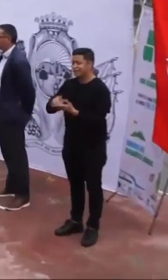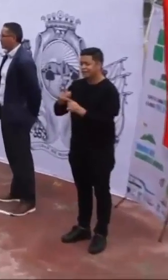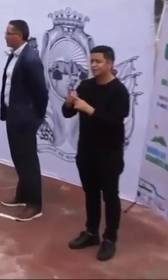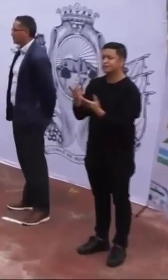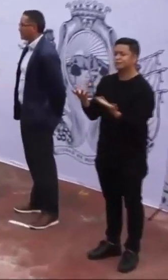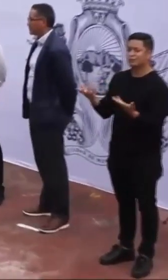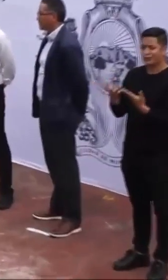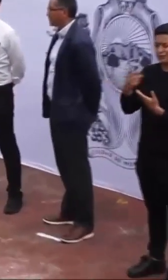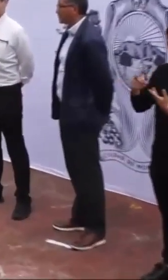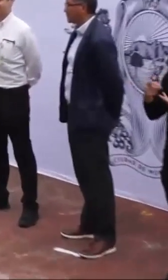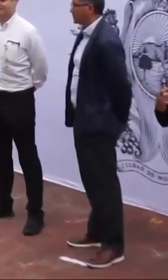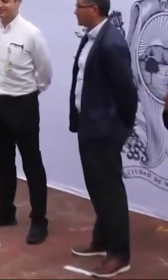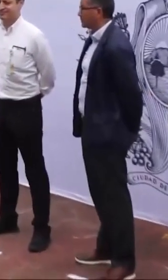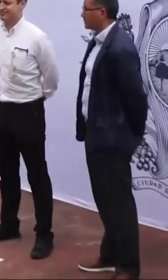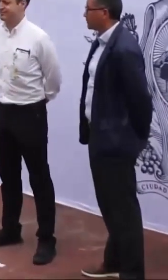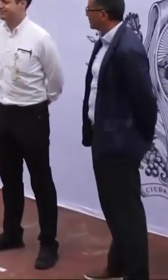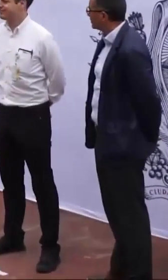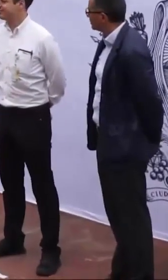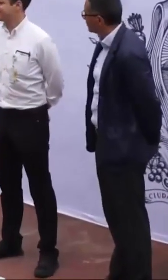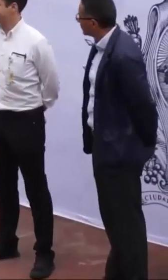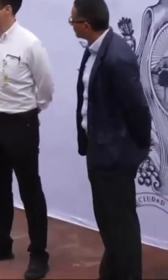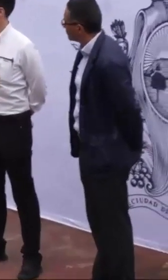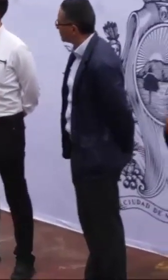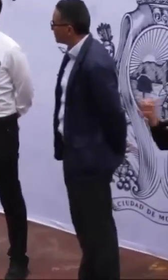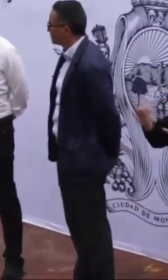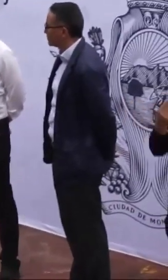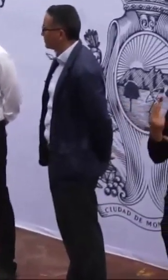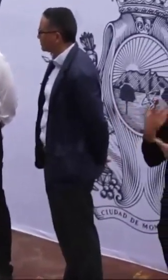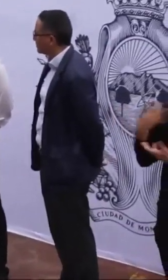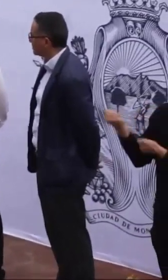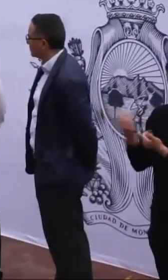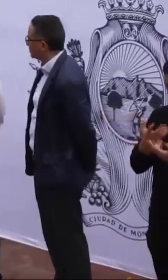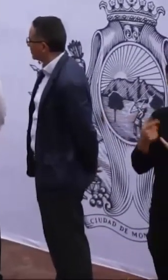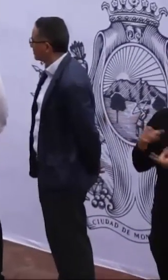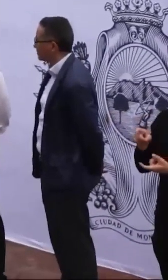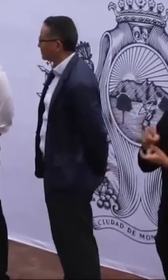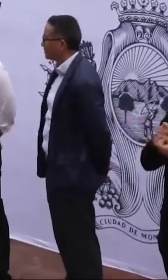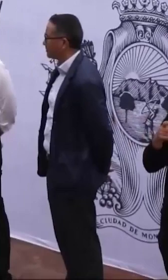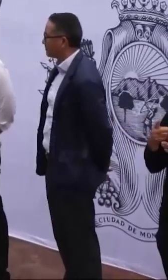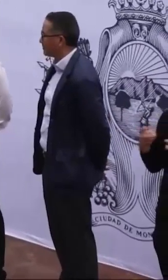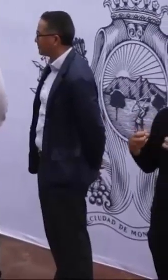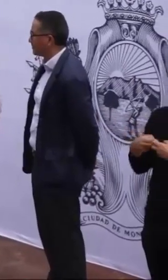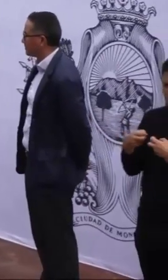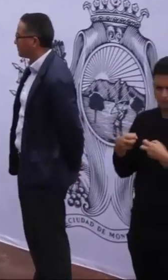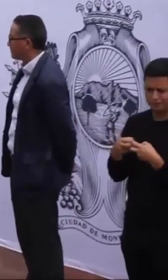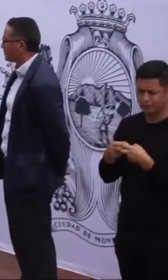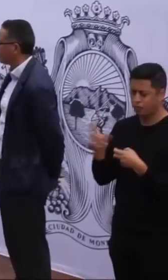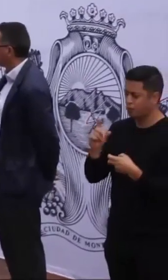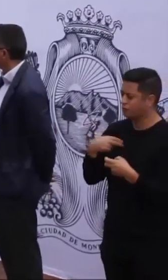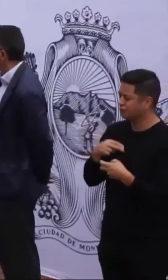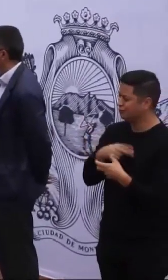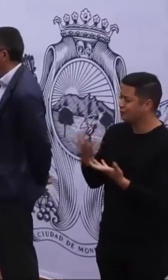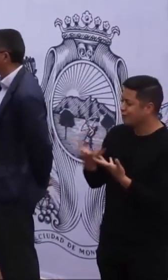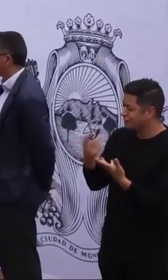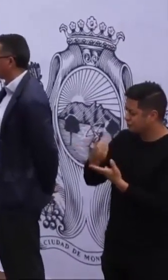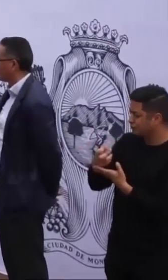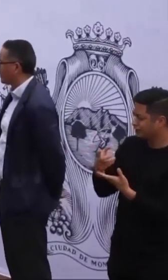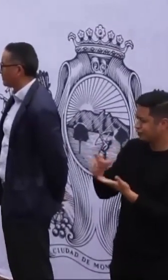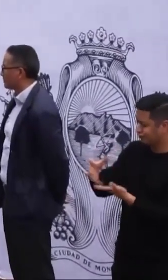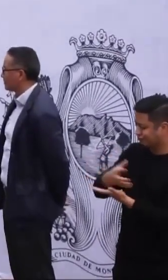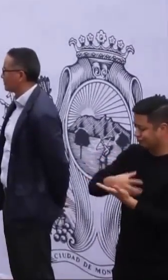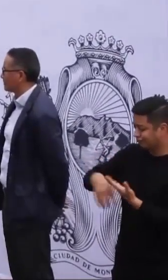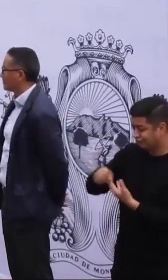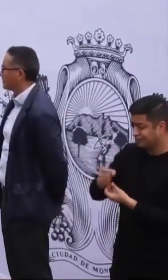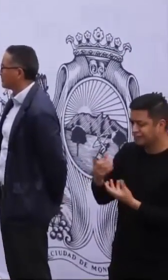hecho la tarea. Porque la tarea era pues traer esta recolección de PET, que sabemos que al estarlo realizando estamos hablando al mundo cada uno desde